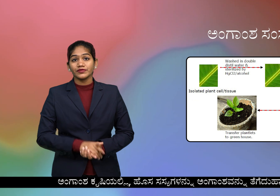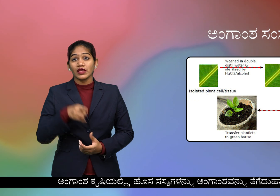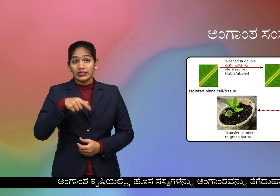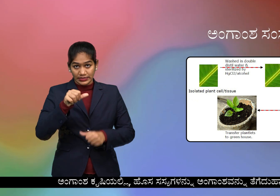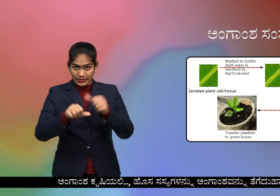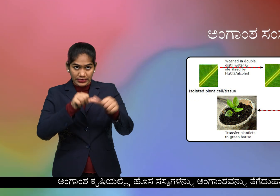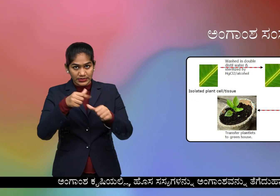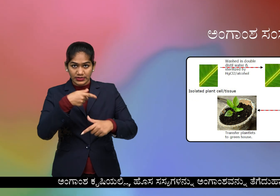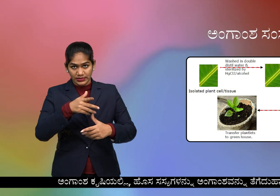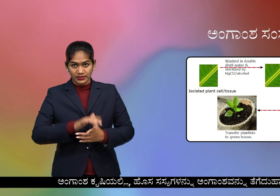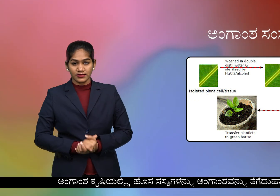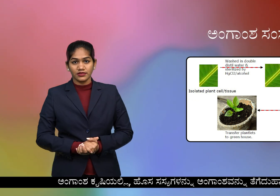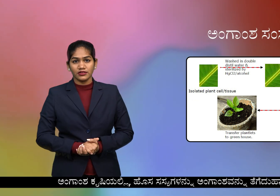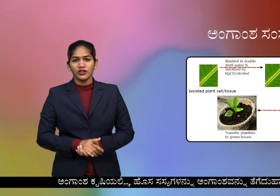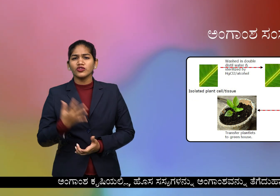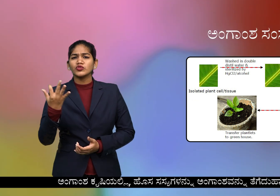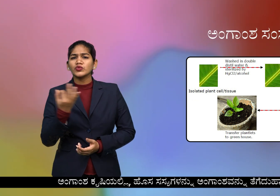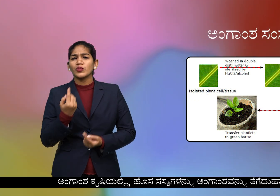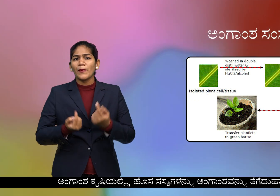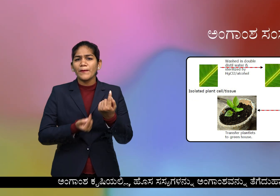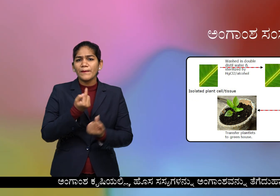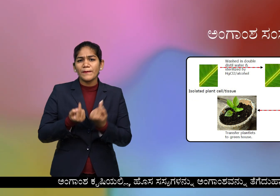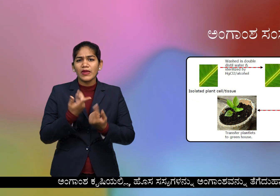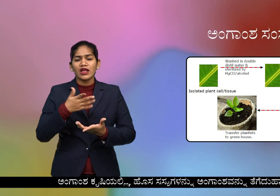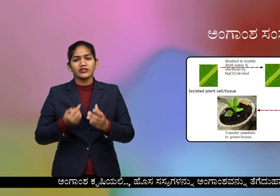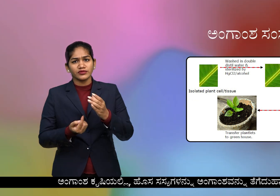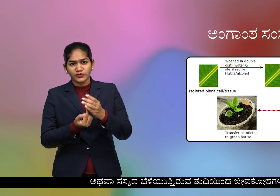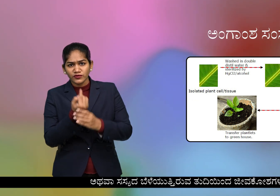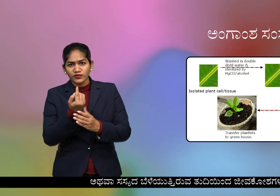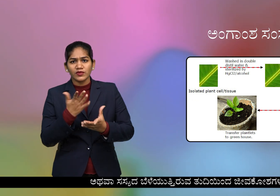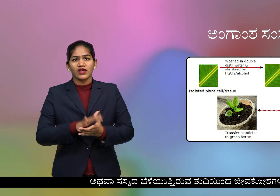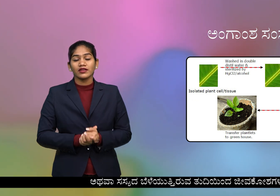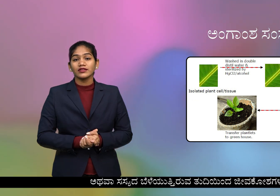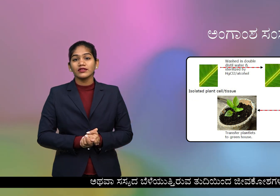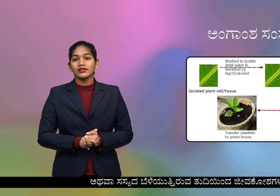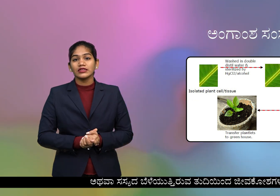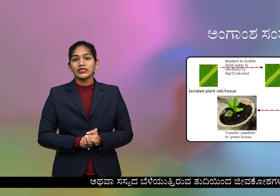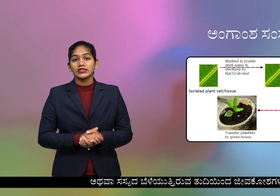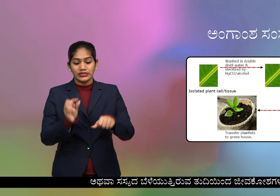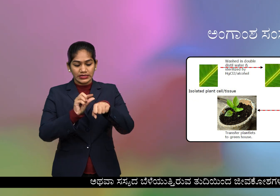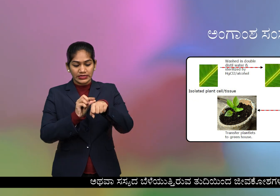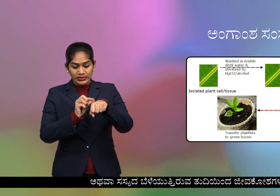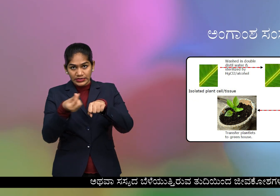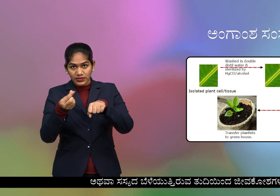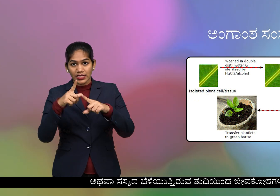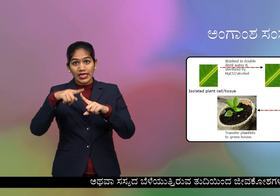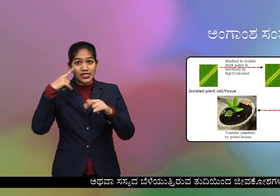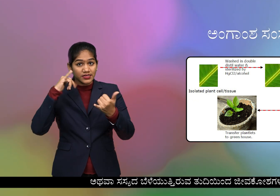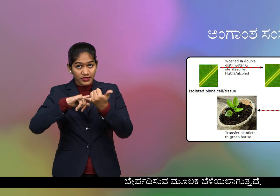ಅಂಗಾಂಶ ಕೃಷಿಯಲ್ಲಿ ಹೊಸ ಸಸ್ಯಗಳನ್ನ ಅಂಗಾಂಶವನ್ನ ತೆಗೆದುಹಾಕುವ ಮೂಲಕ ಅಥವಾ ಸಸ್ಯದ ಬೆಳೆಯುತ್ತಿರುವ ತುದಿಯಿಂದ ಜೀವಕೋಶಗಳನ್ನ